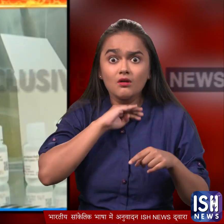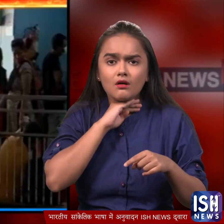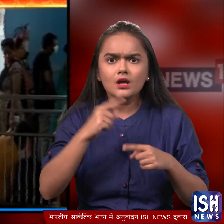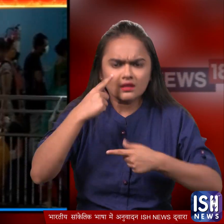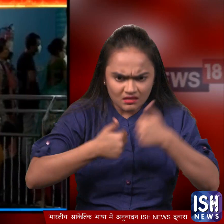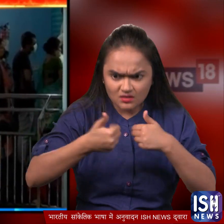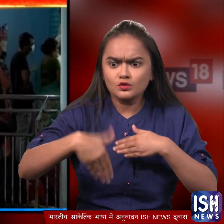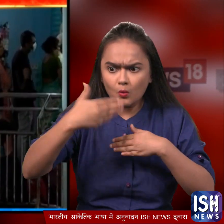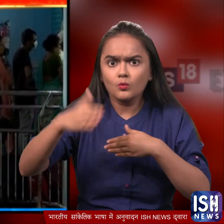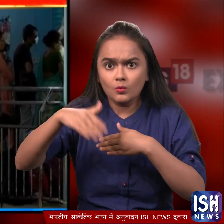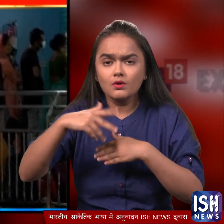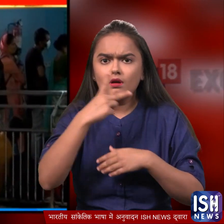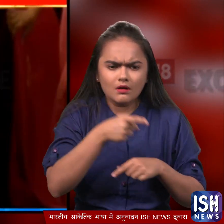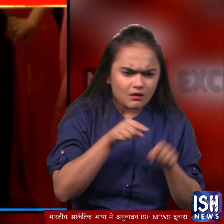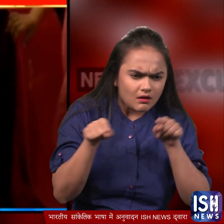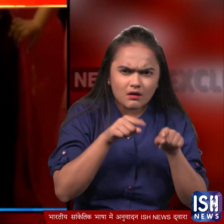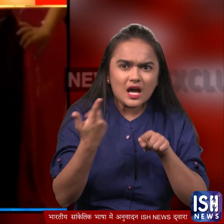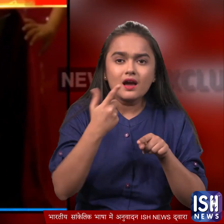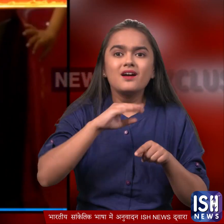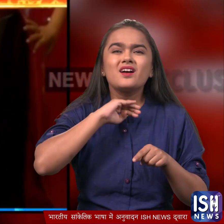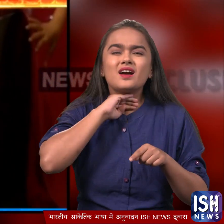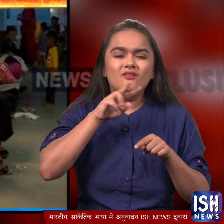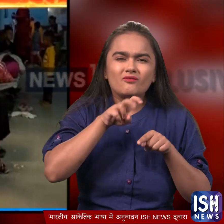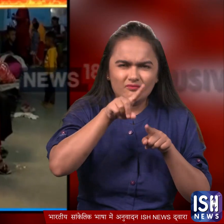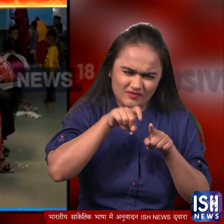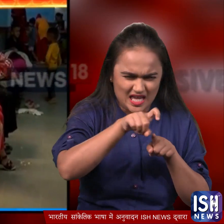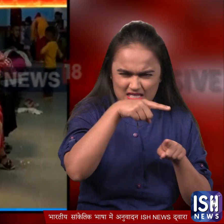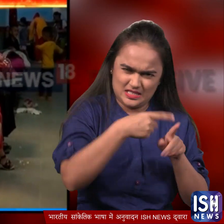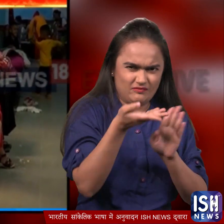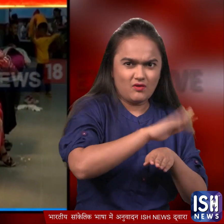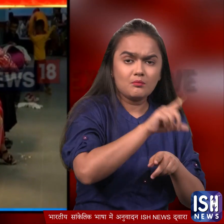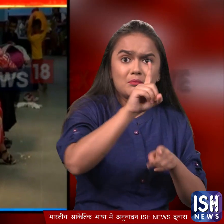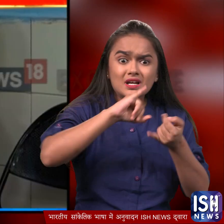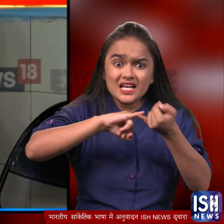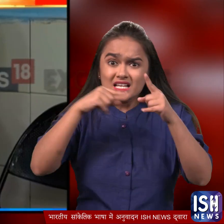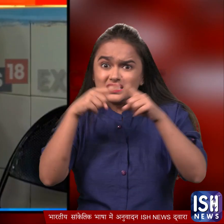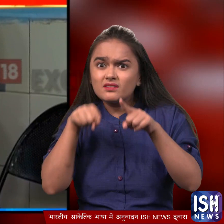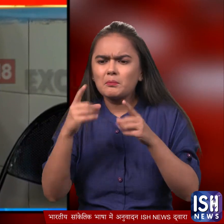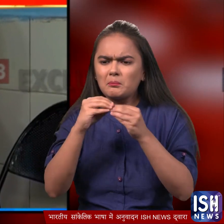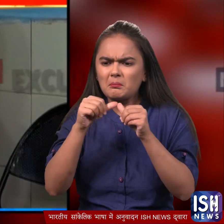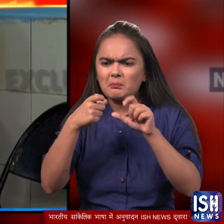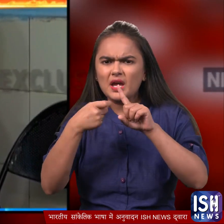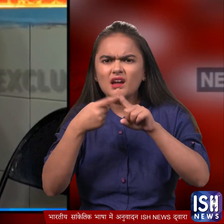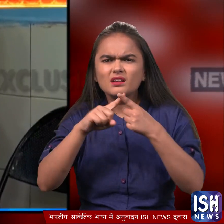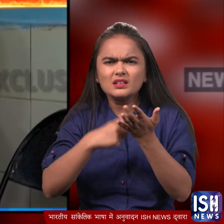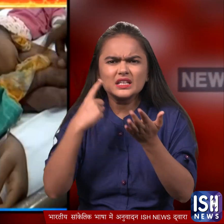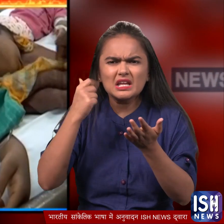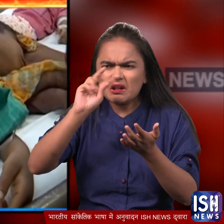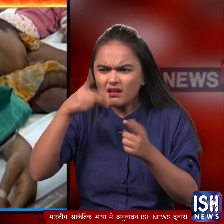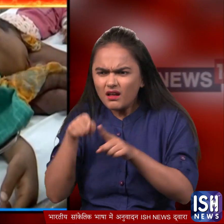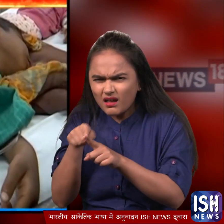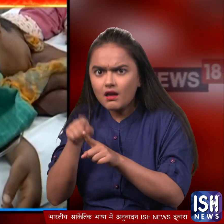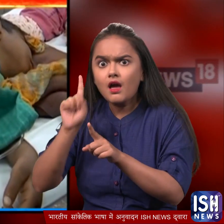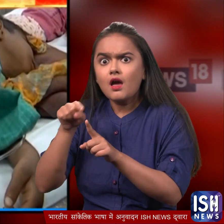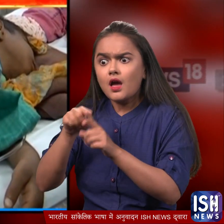टेस्ट हो रहे हैं। अहम बात यह है कि वायरल बुखार वायरस की वजह से होता है, लेकिन डॉक्टरों ने बताया कि स्क्रब टाइफस एक बैक्टीरियल इन्फेक्शन है,